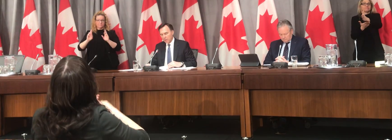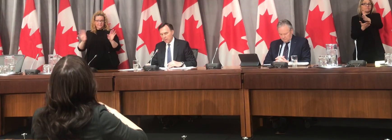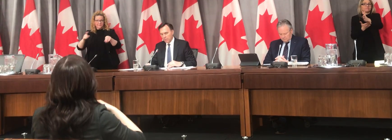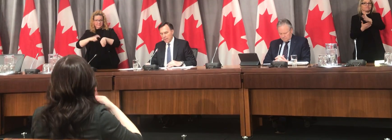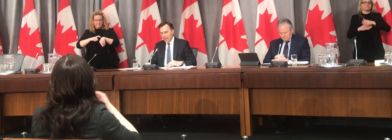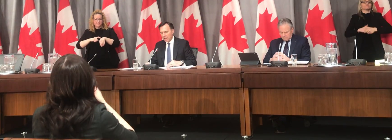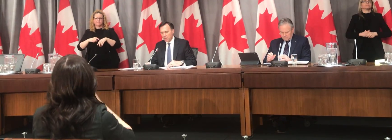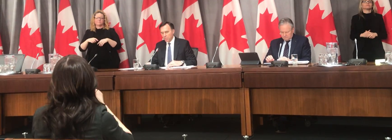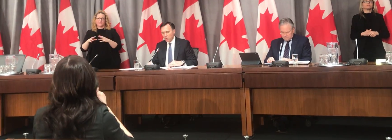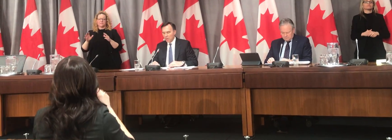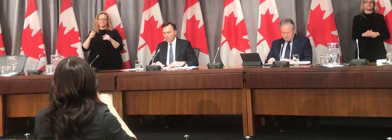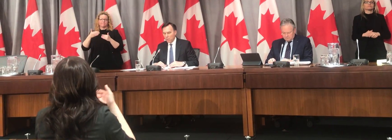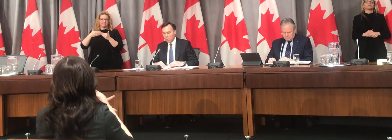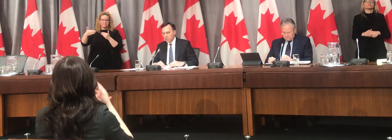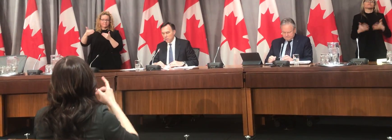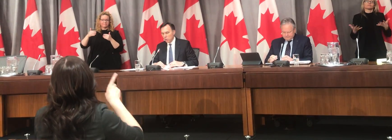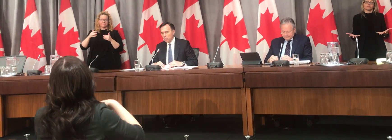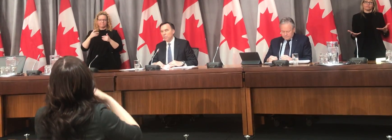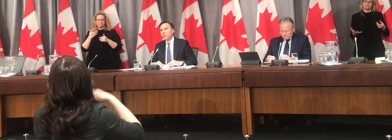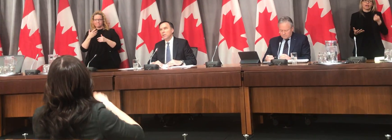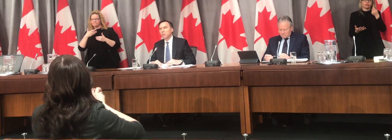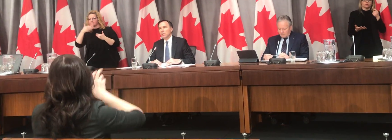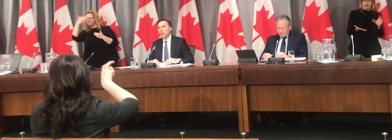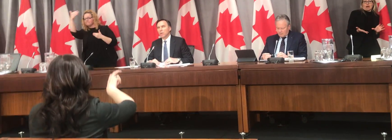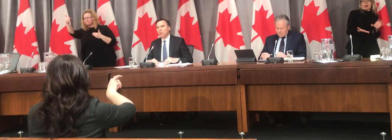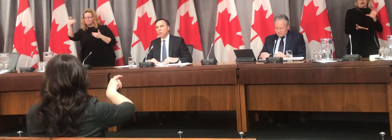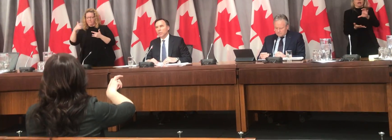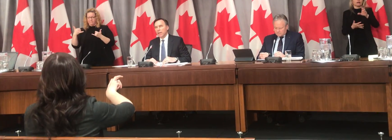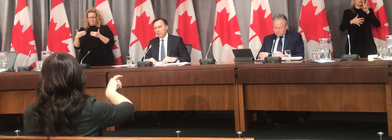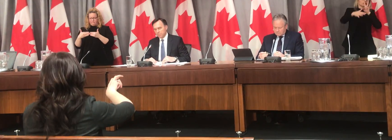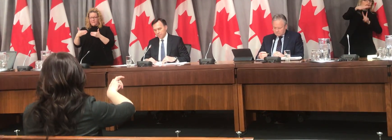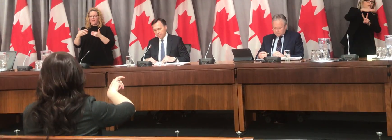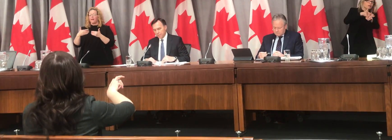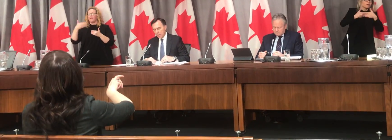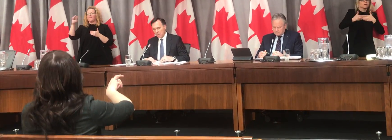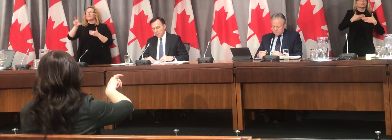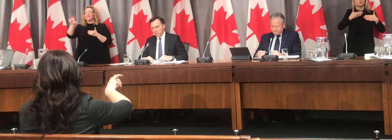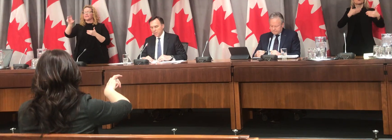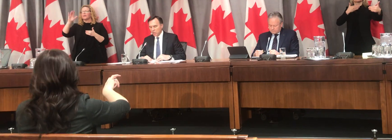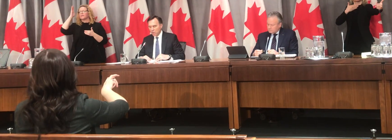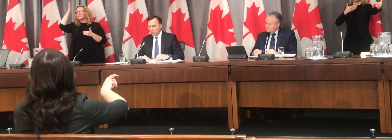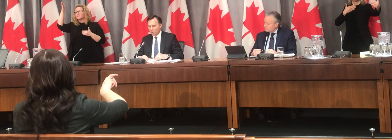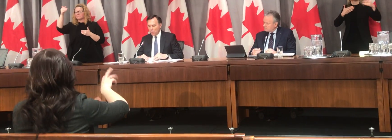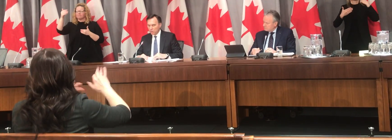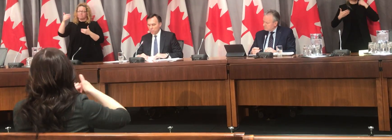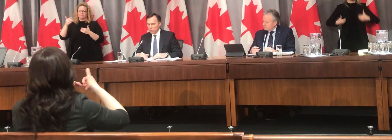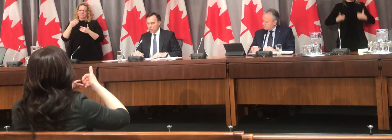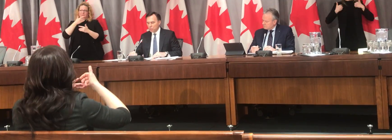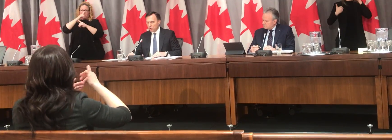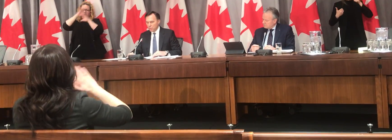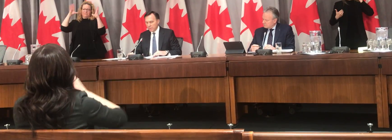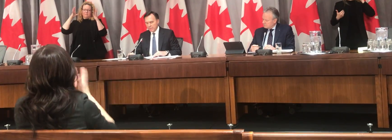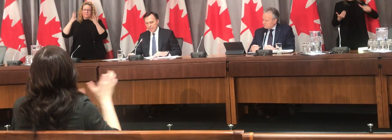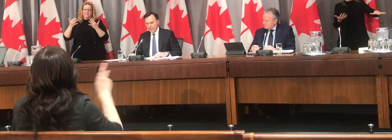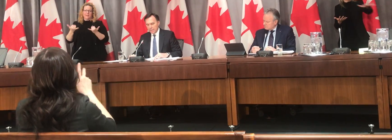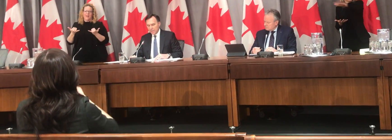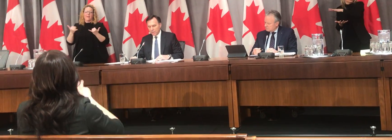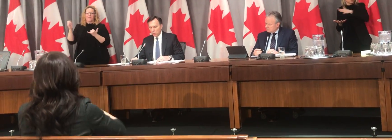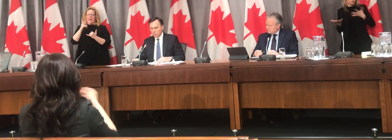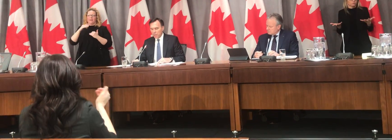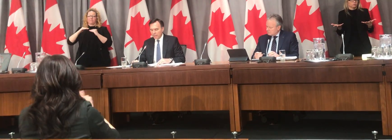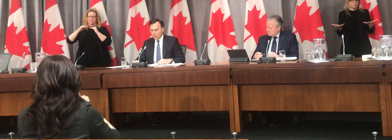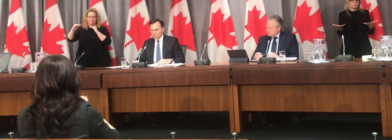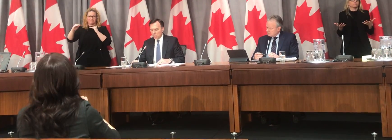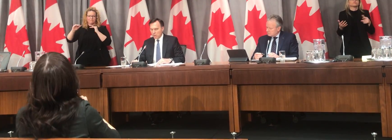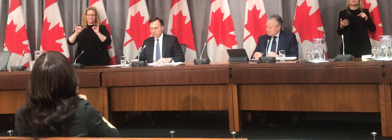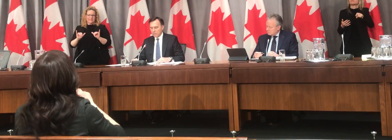les Canadiens à reprendre leur vie quotidienne. Mais ce qui importe le plus aujourd'hui, c'est